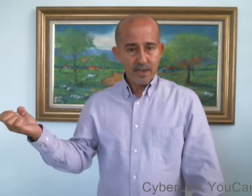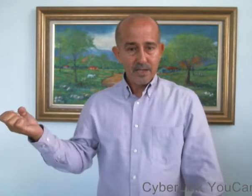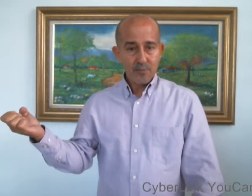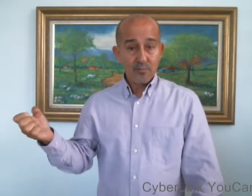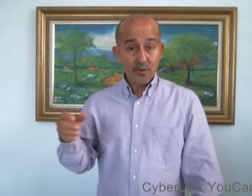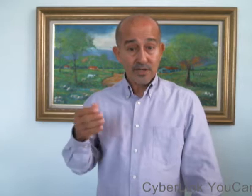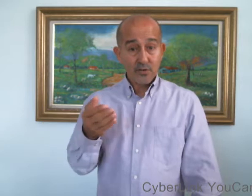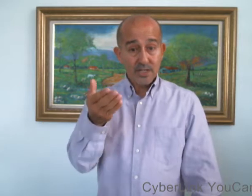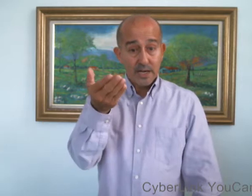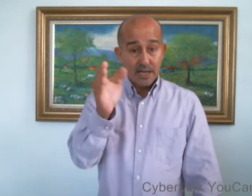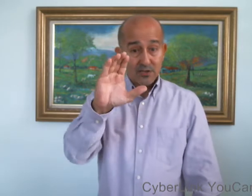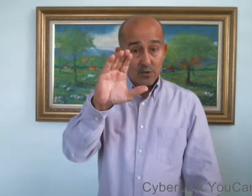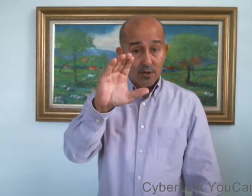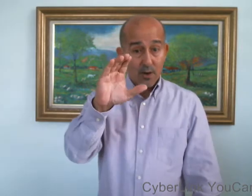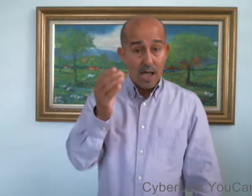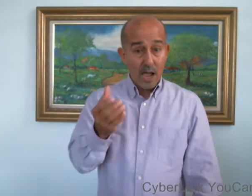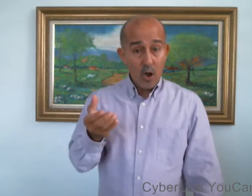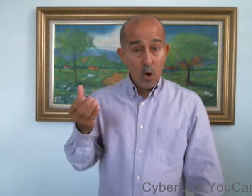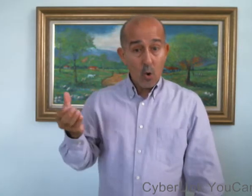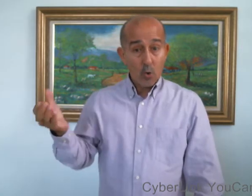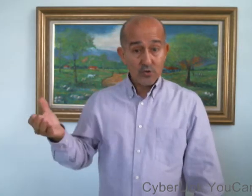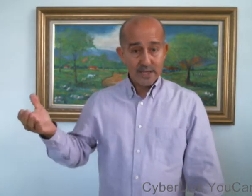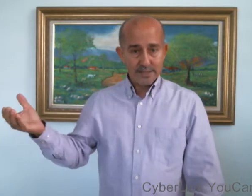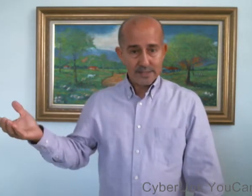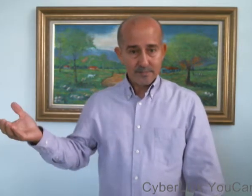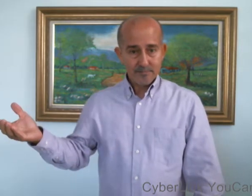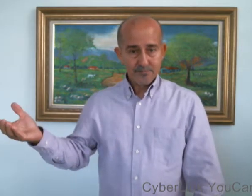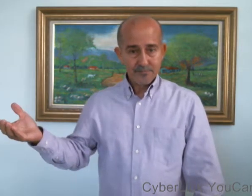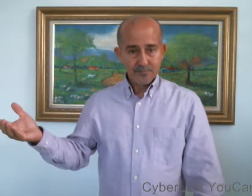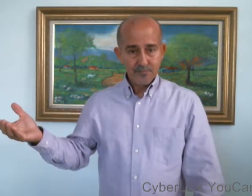Equipo, porque eso está relacionado a cosas.